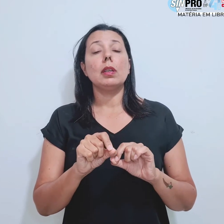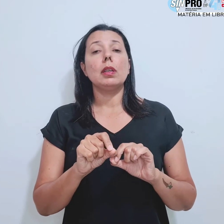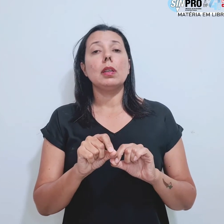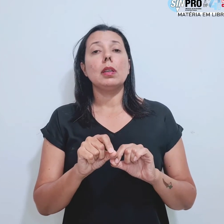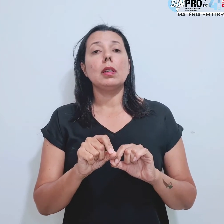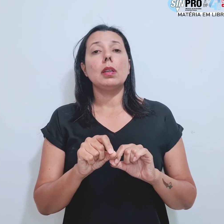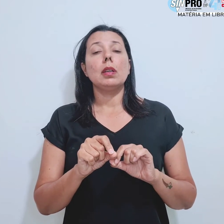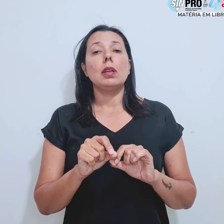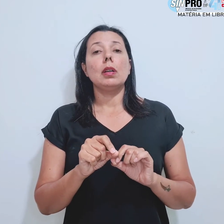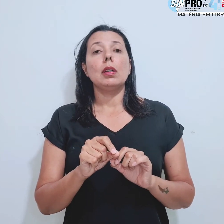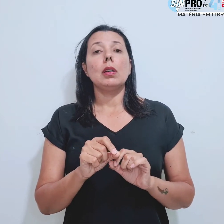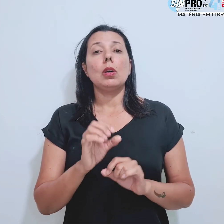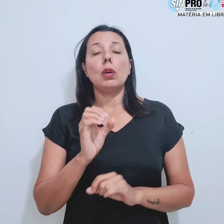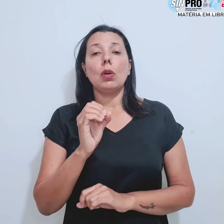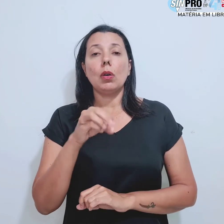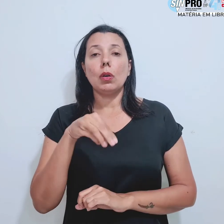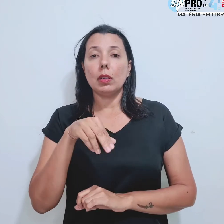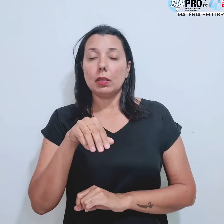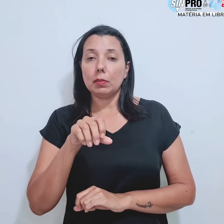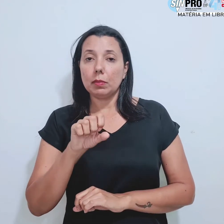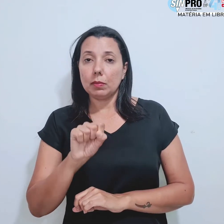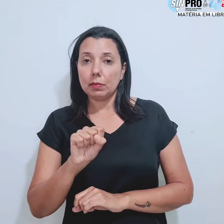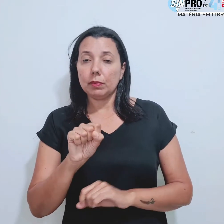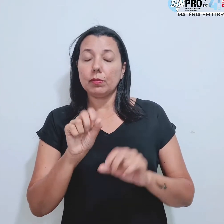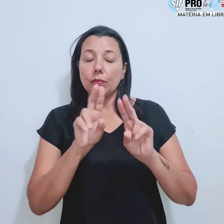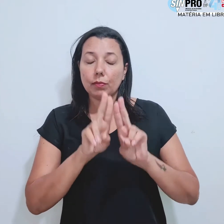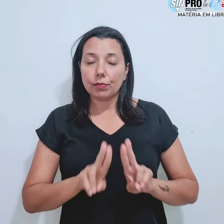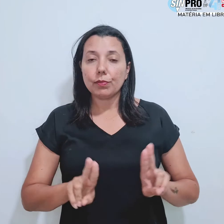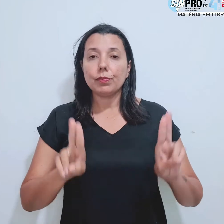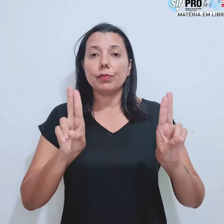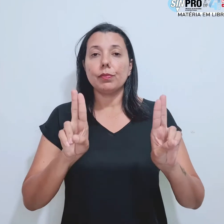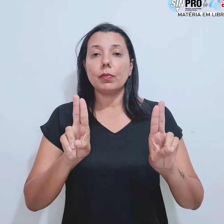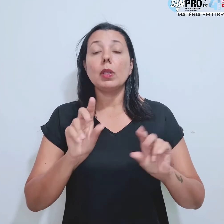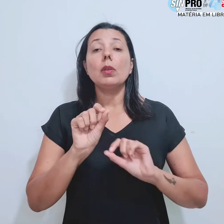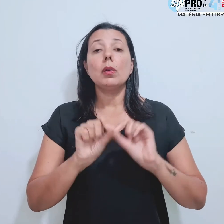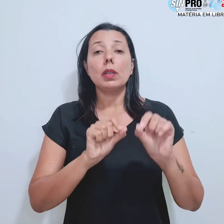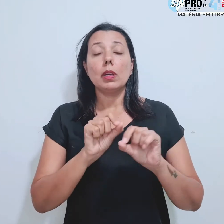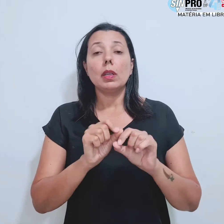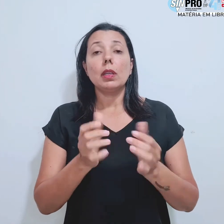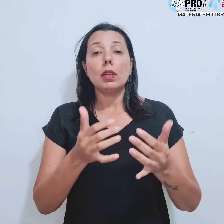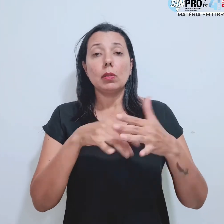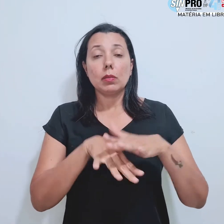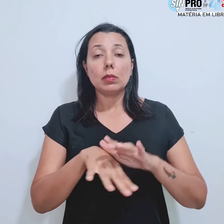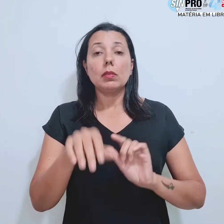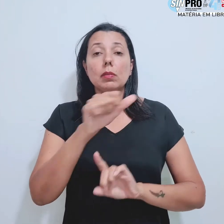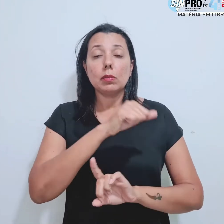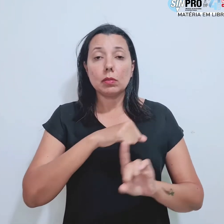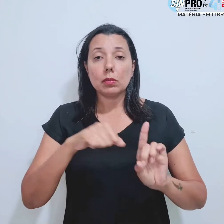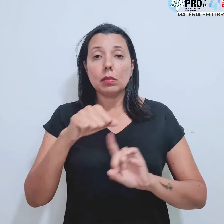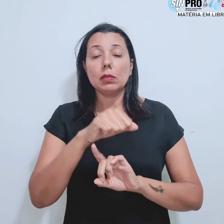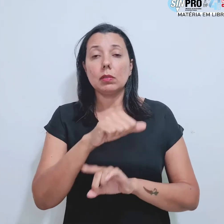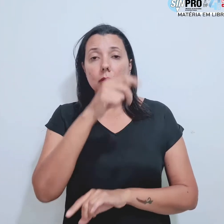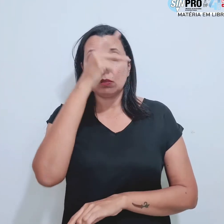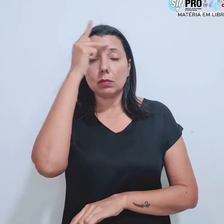a Organização das Nações Unidas, ONU, sobre a inclusão social das pessoas